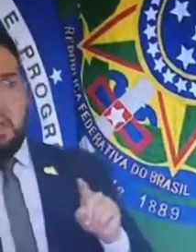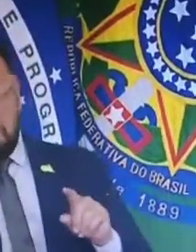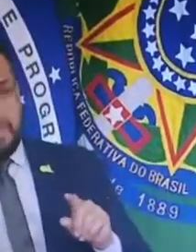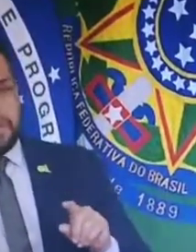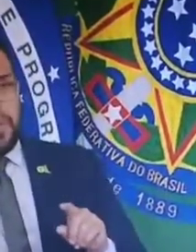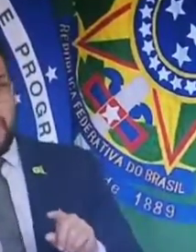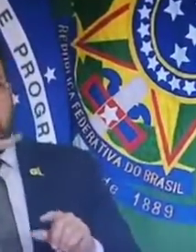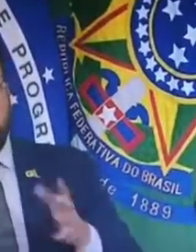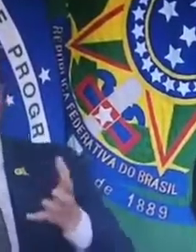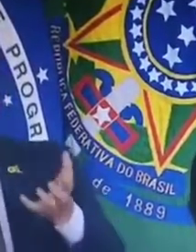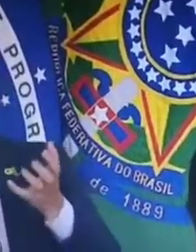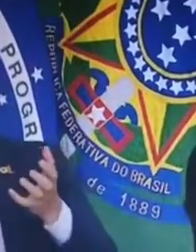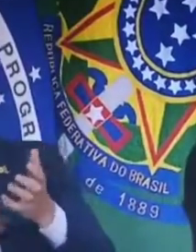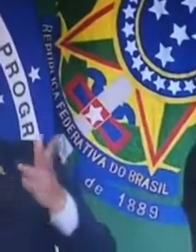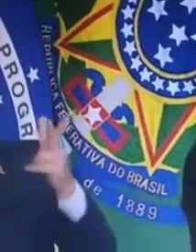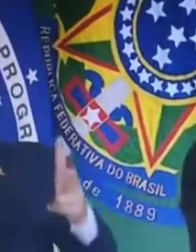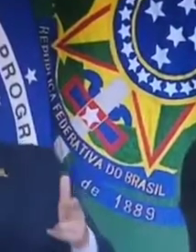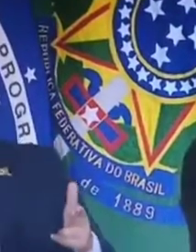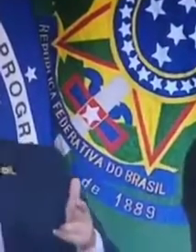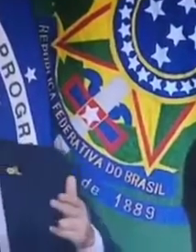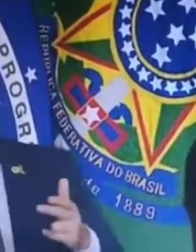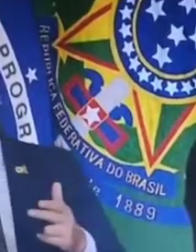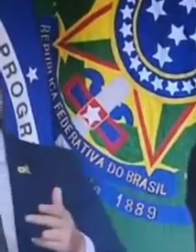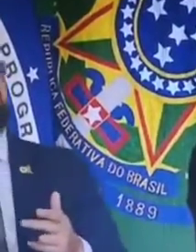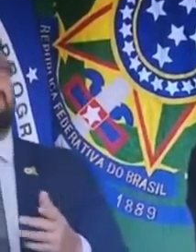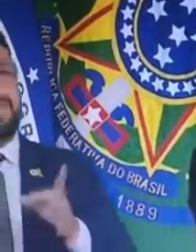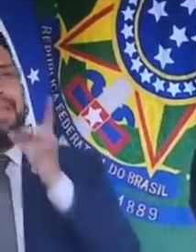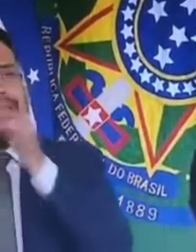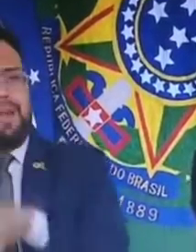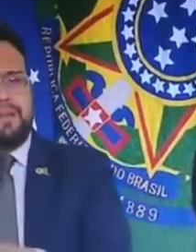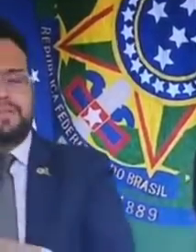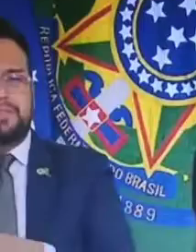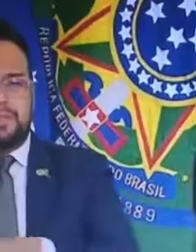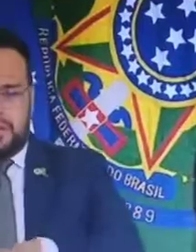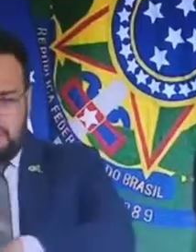Dá vontade de investir num país desse?